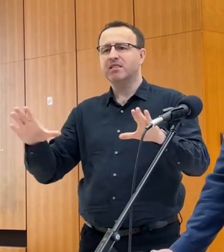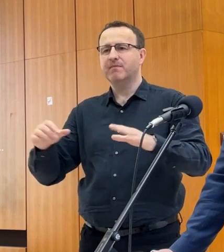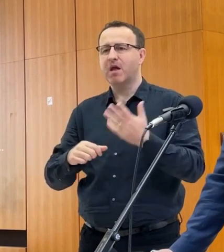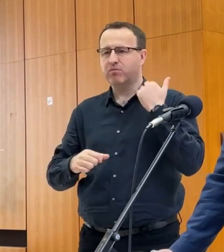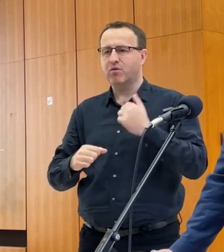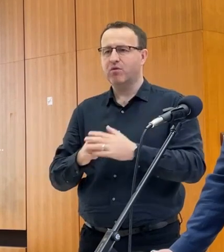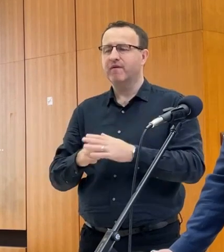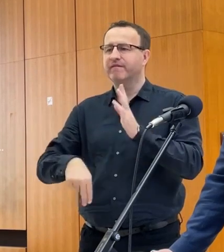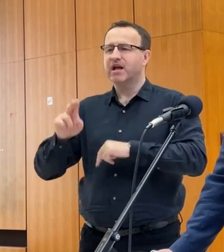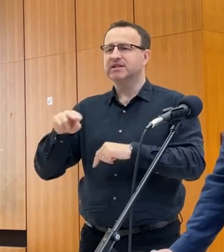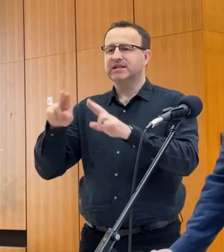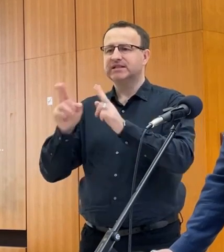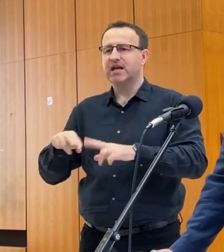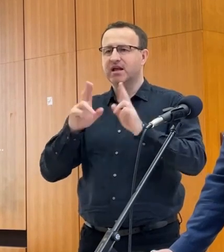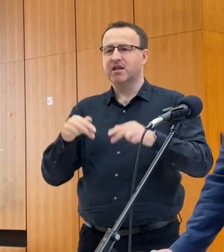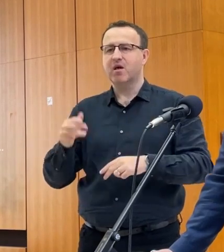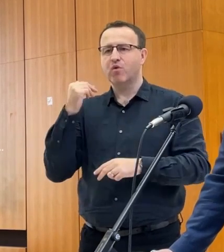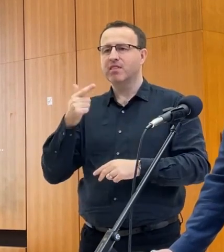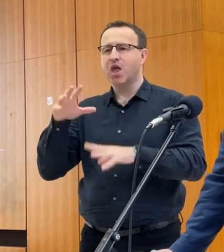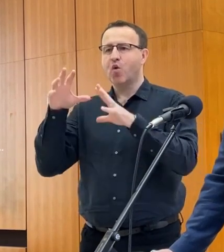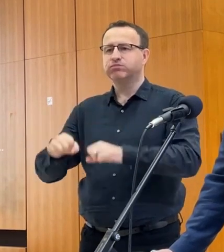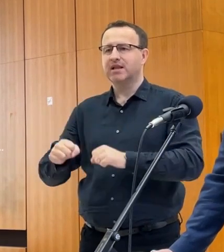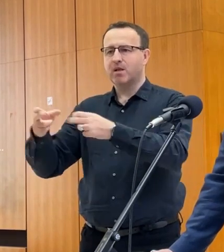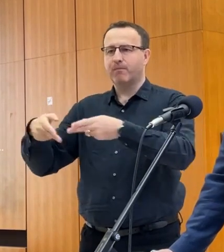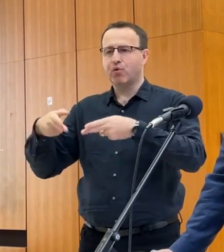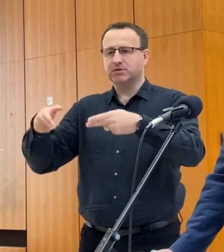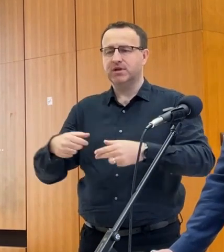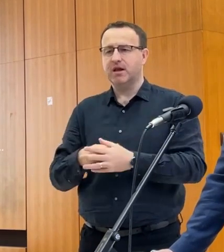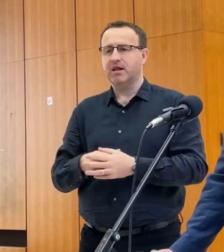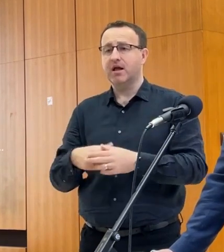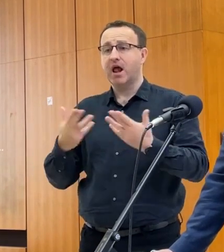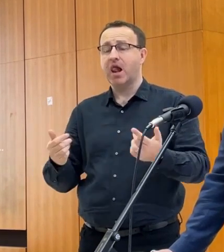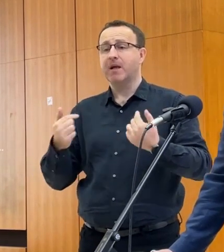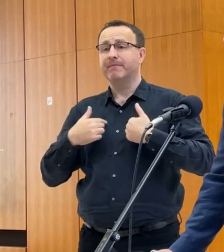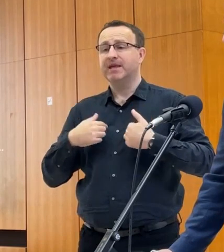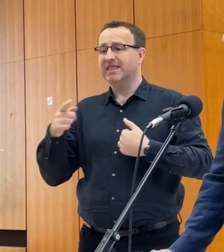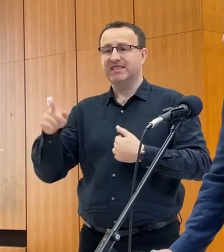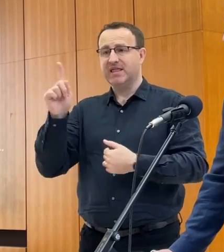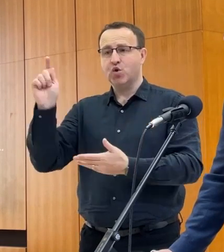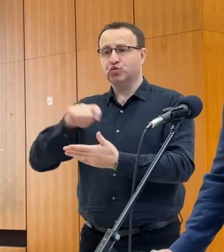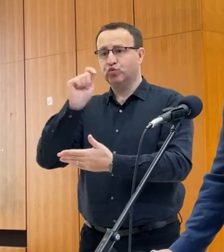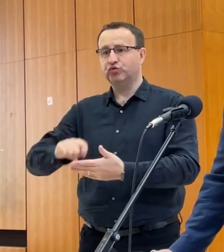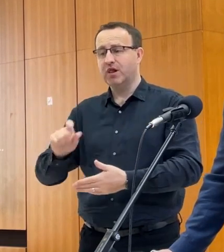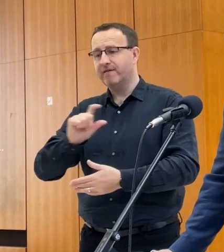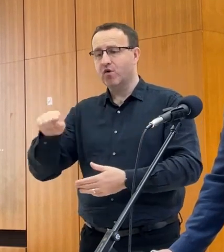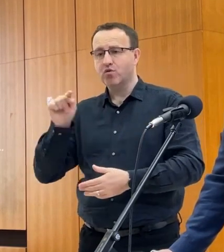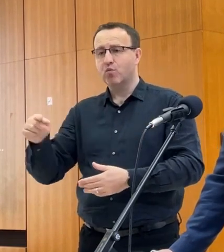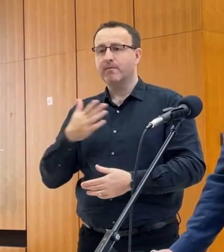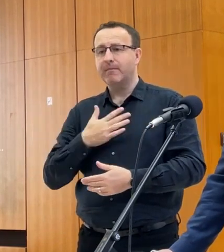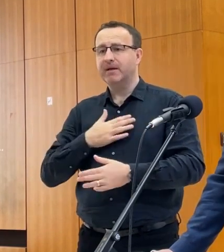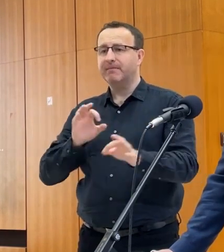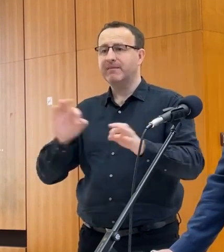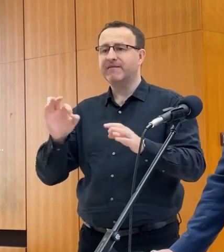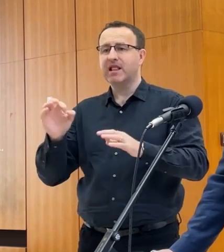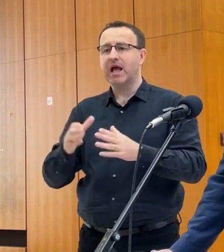vo viacerých zariadeniach boli tzv. Neobsadené lôžka, ale my sme ich nezrušili práve kvôli tomu, aby sme mali pripravenú kapacitu